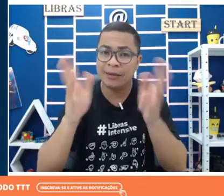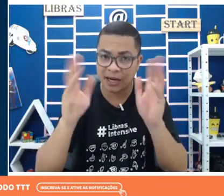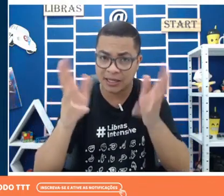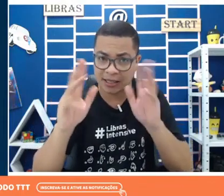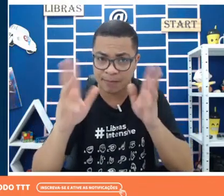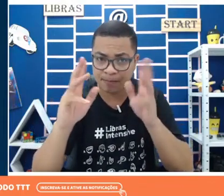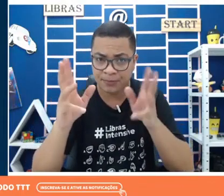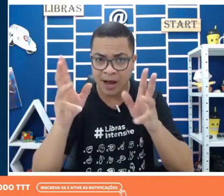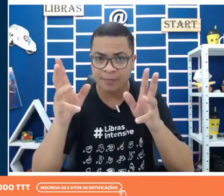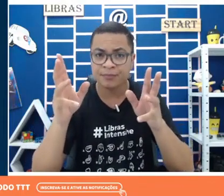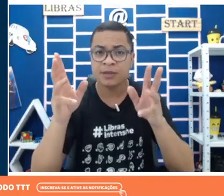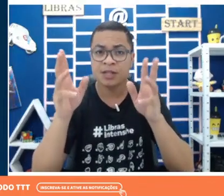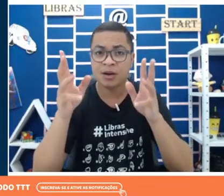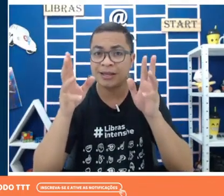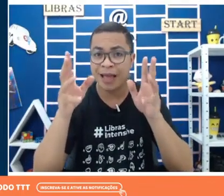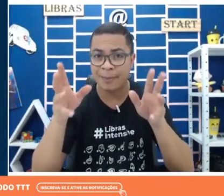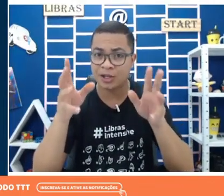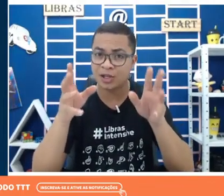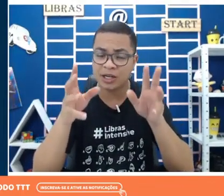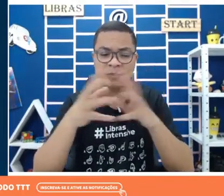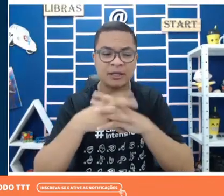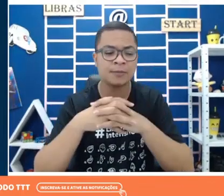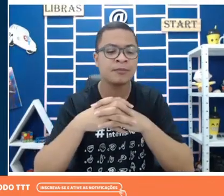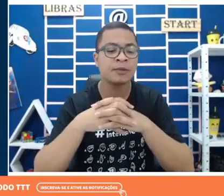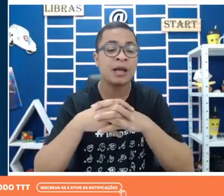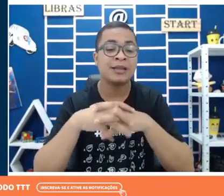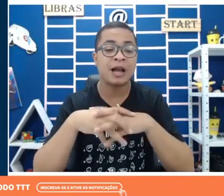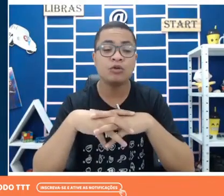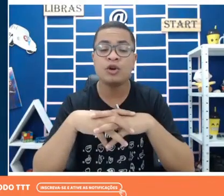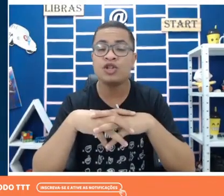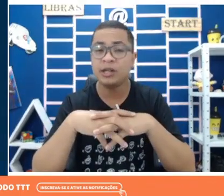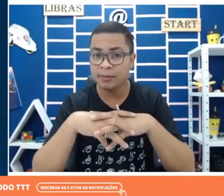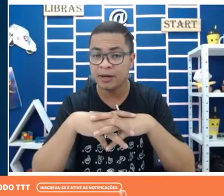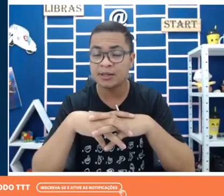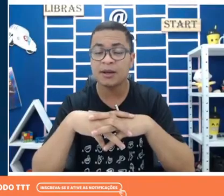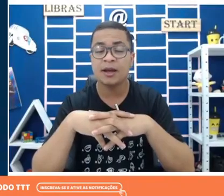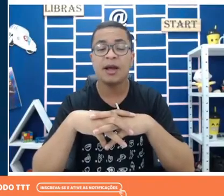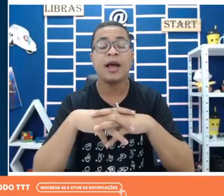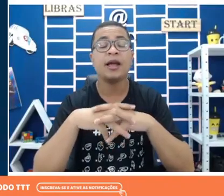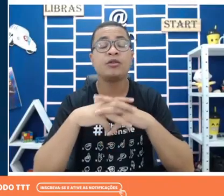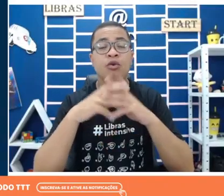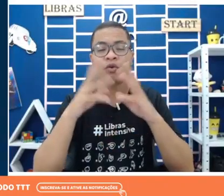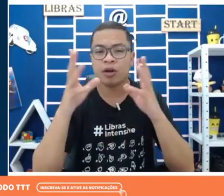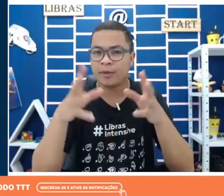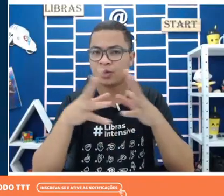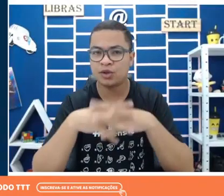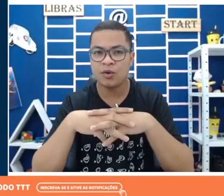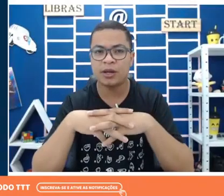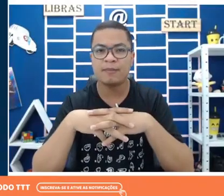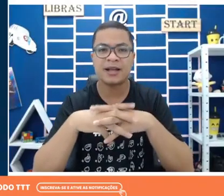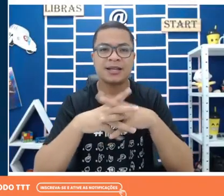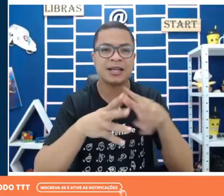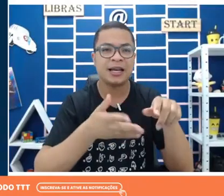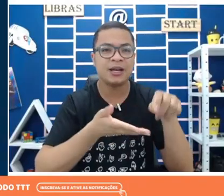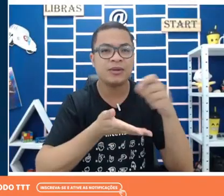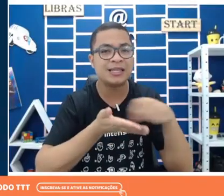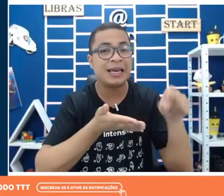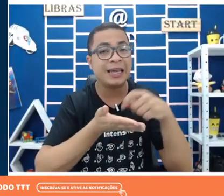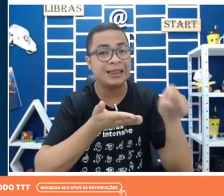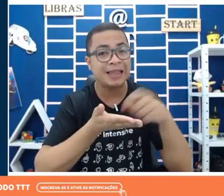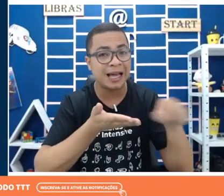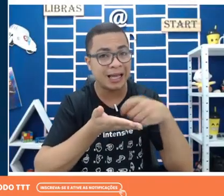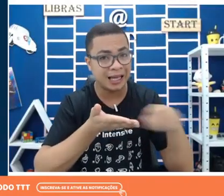para Libras, tá? Isso é um intérprete de Libras. Tradutor de Libras é toda pessoa que passa da